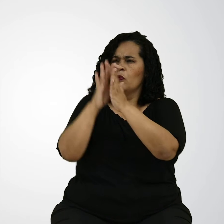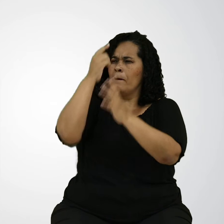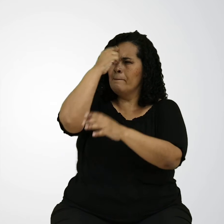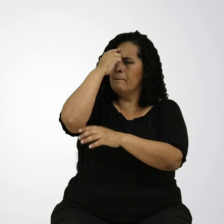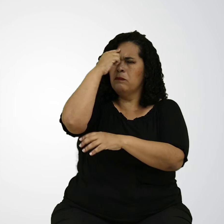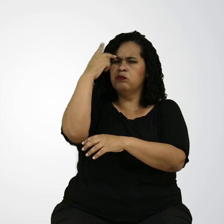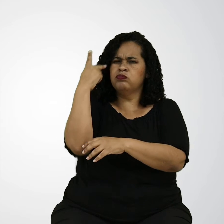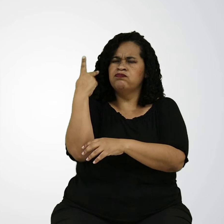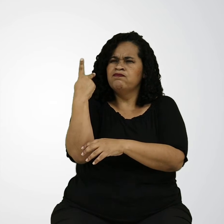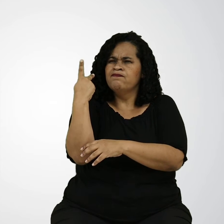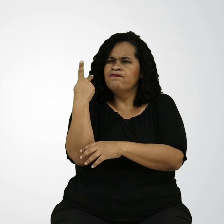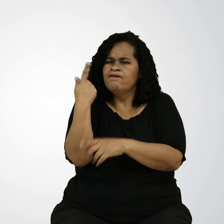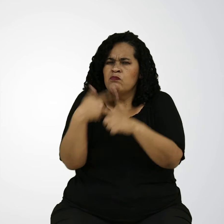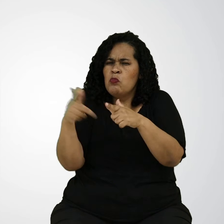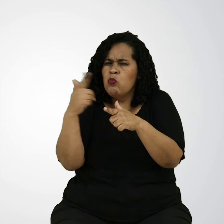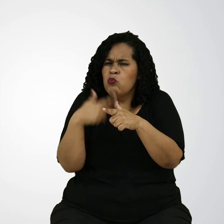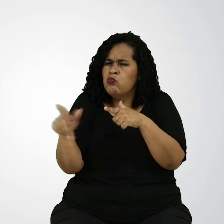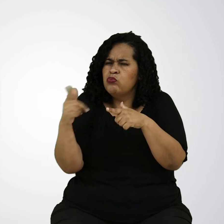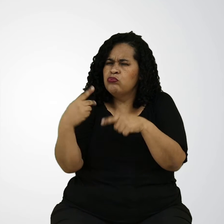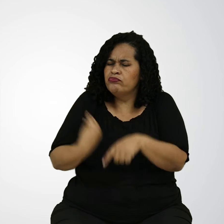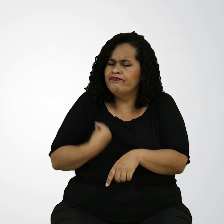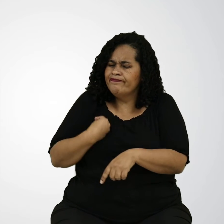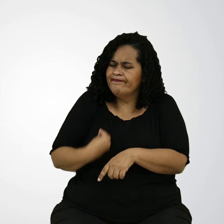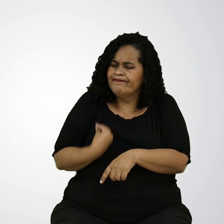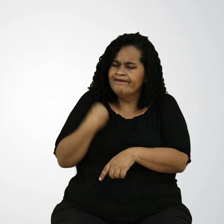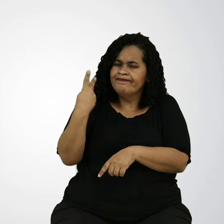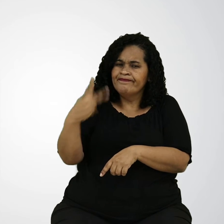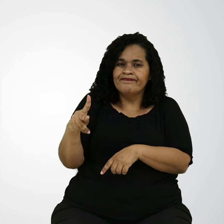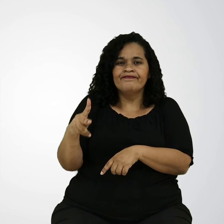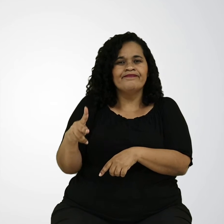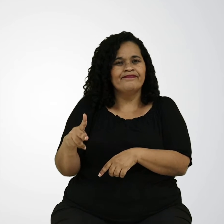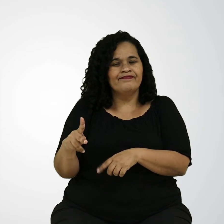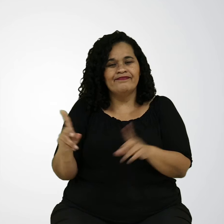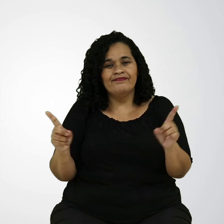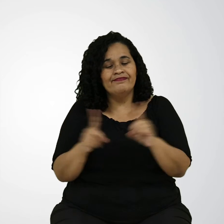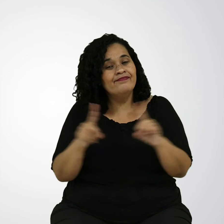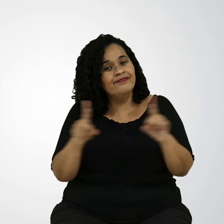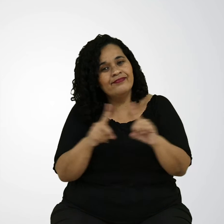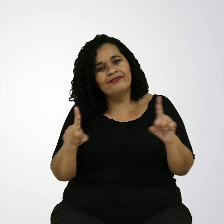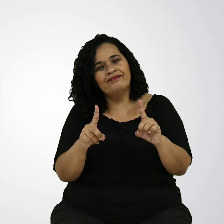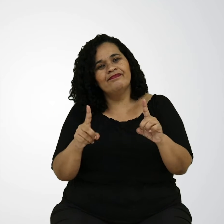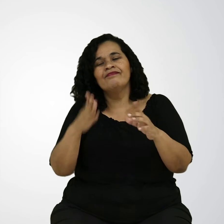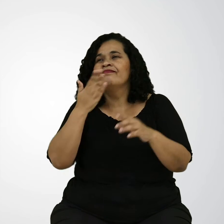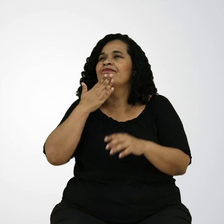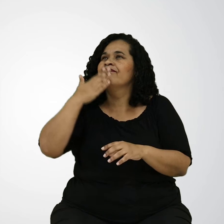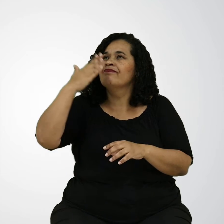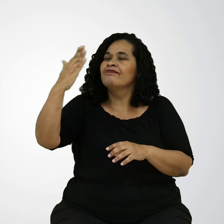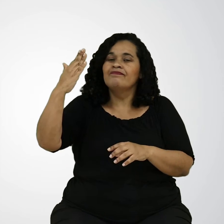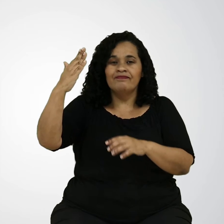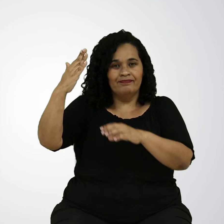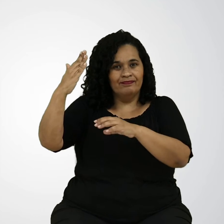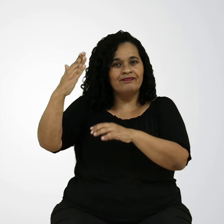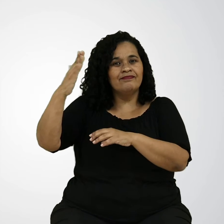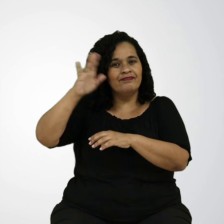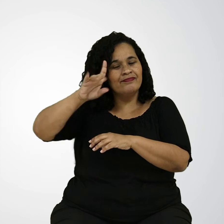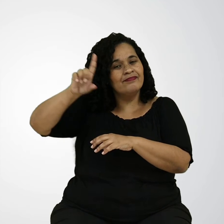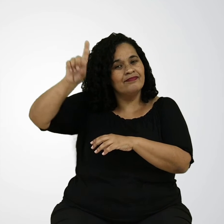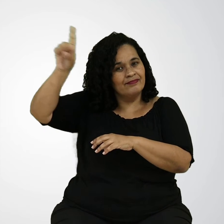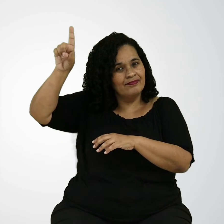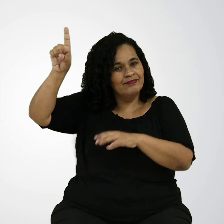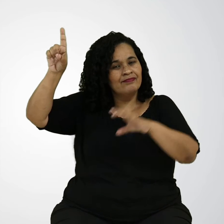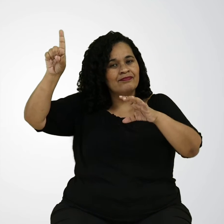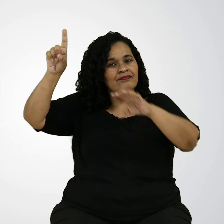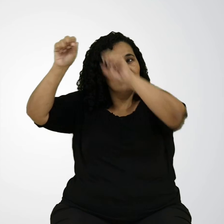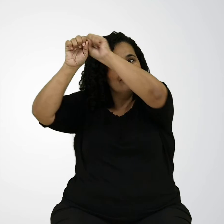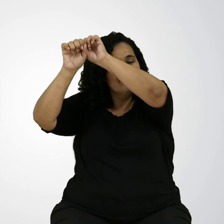suas necessidades imediatas. Ele está pedindo oração para que o evangelho continue